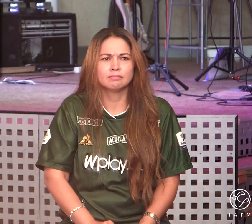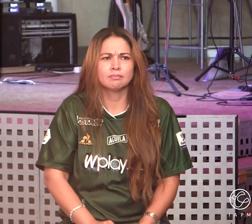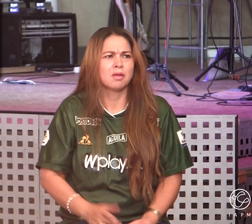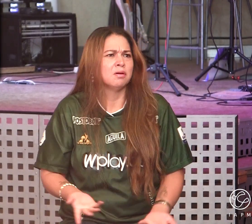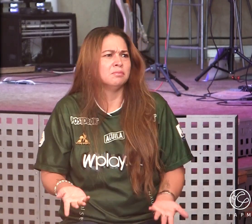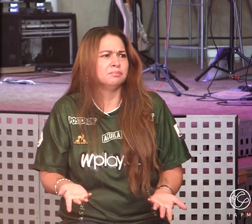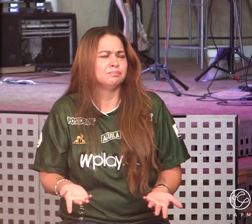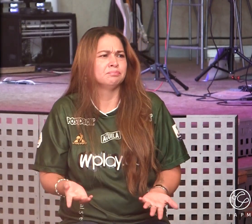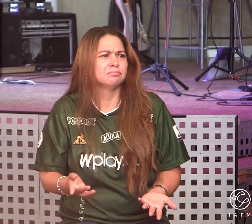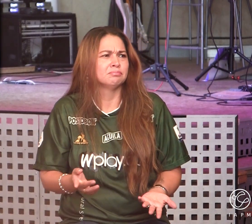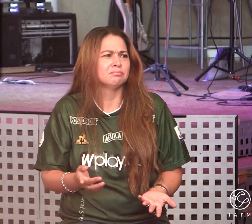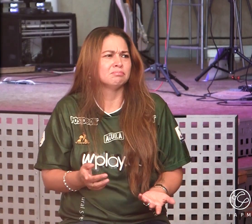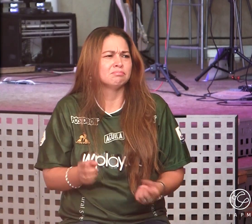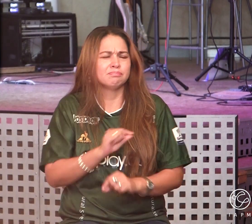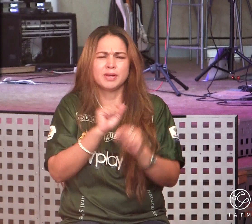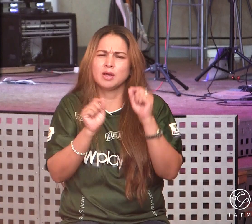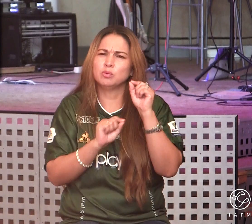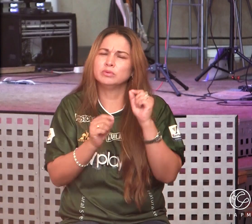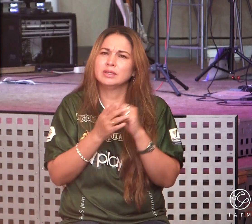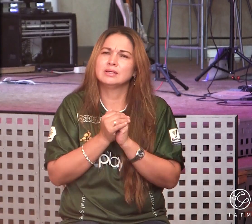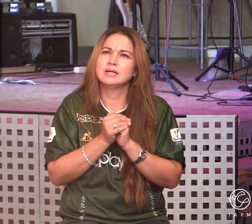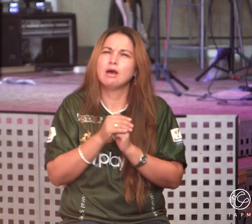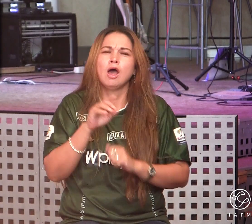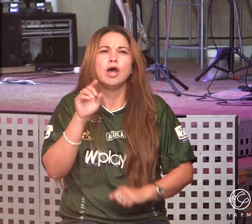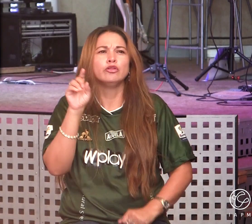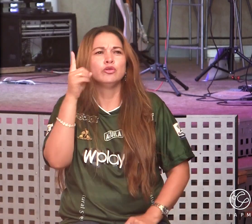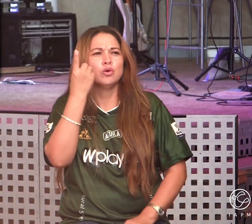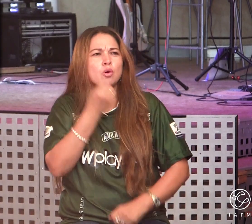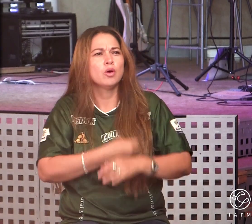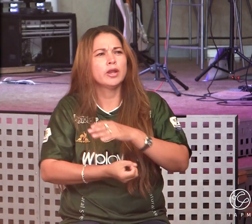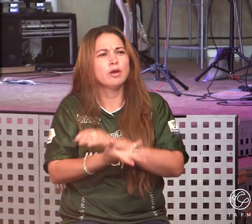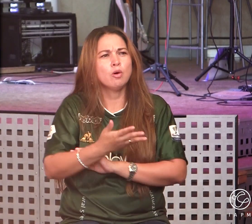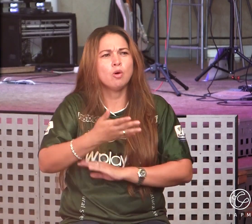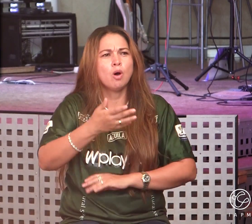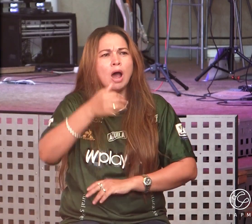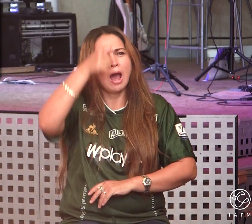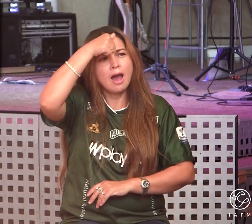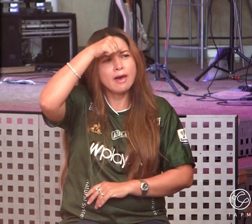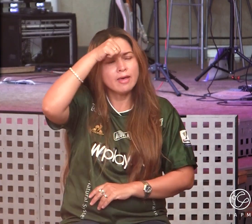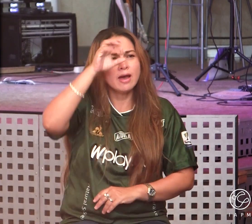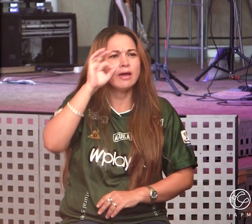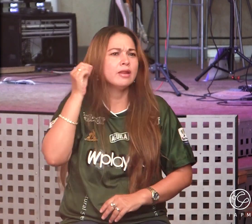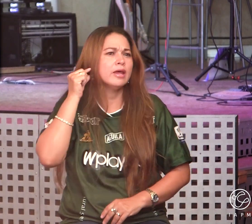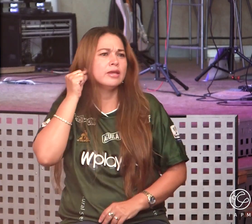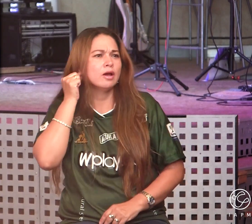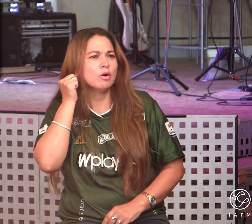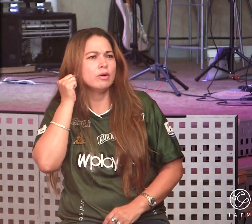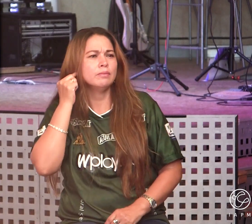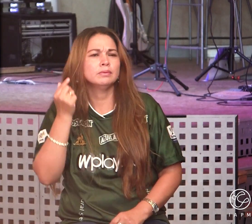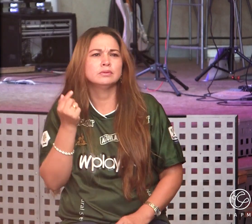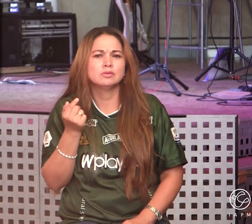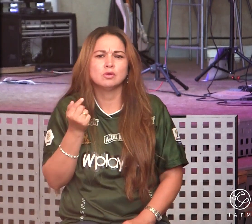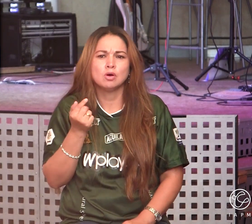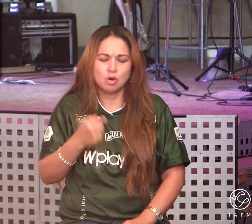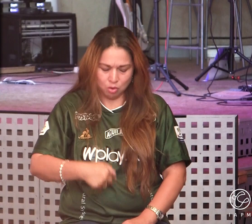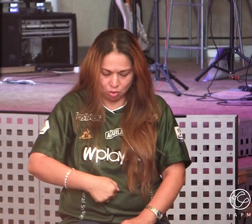¿Qué preguntas tontas haces tú, Pastor Edgardo?, me dirá alguno, ¿no? Dicen que Adán no tenía ombligo. ¿Ustedes sabían eso?